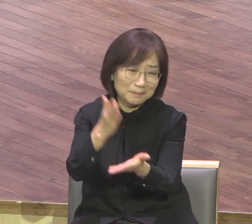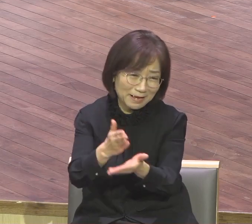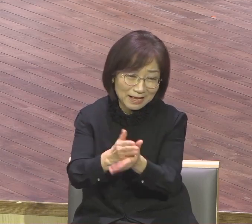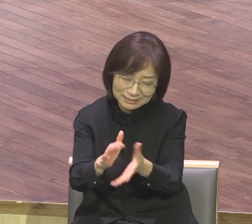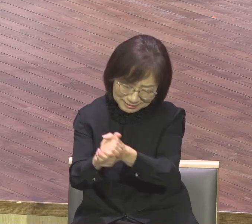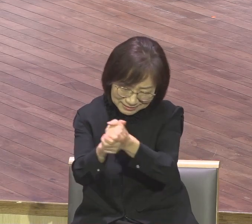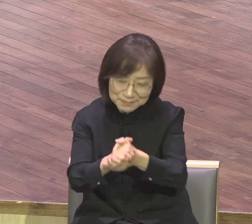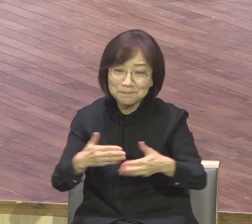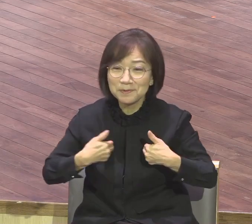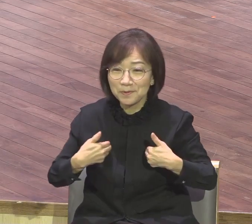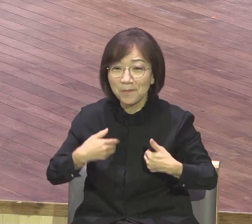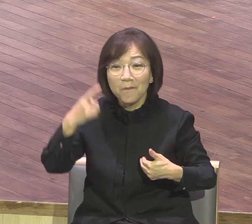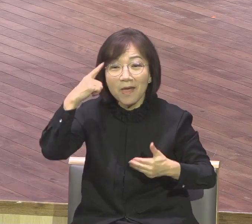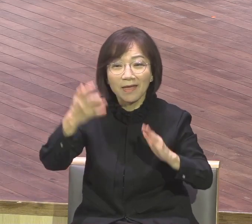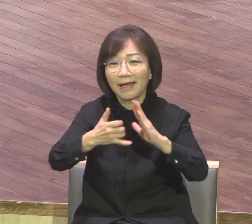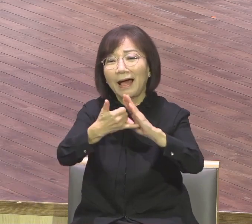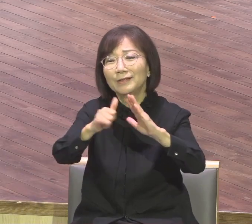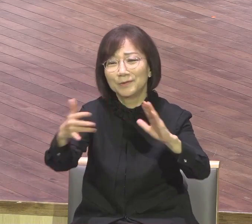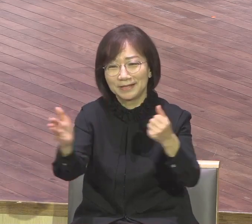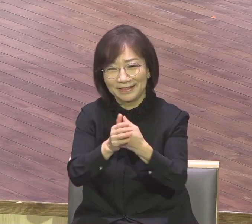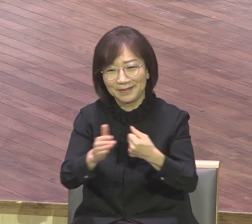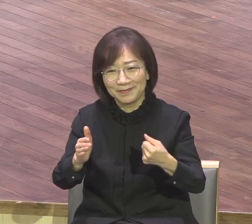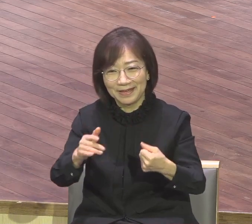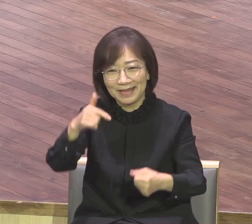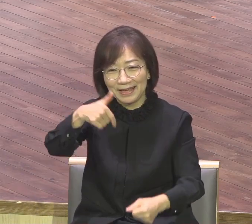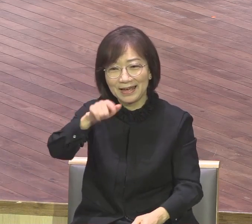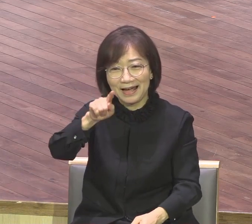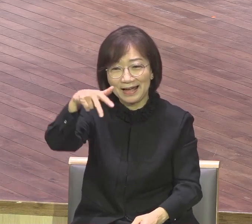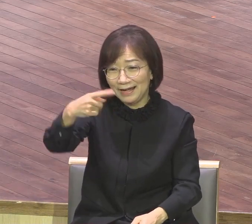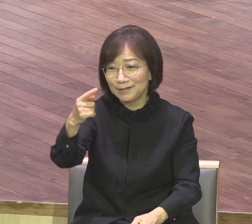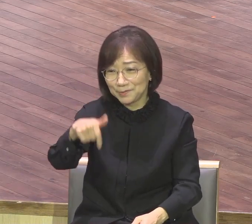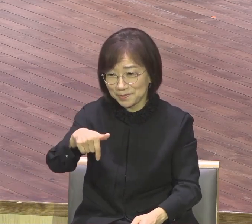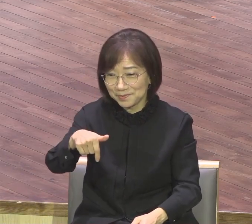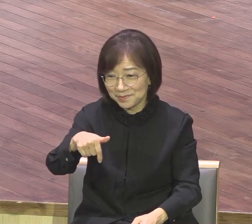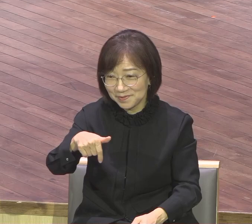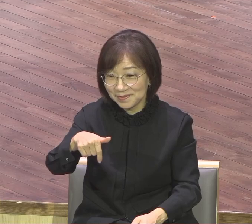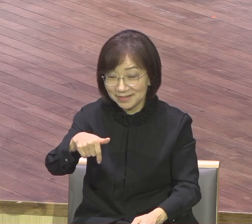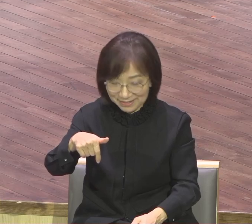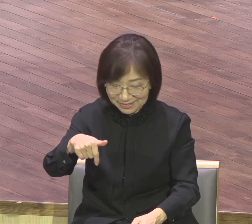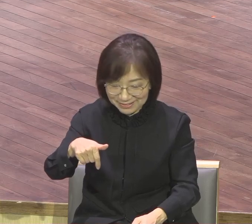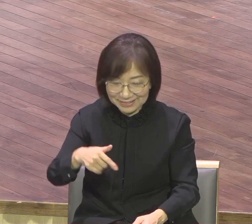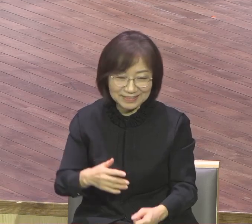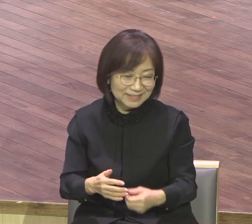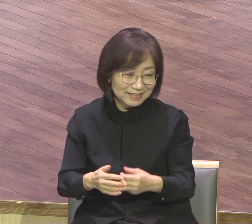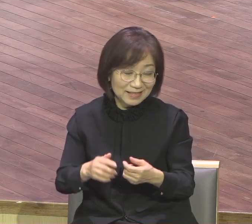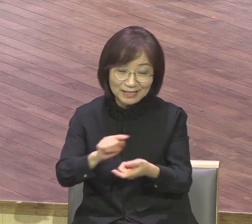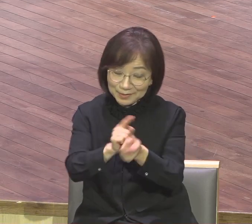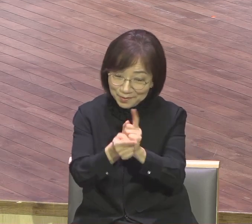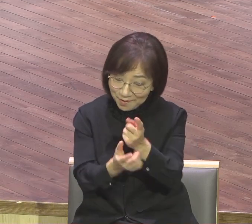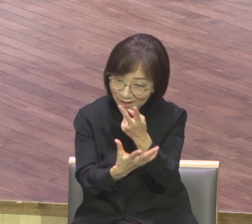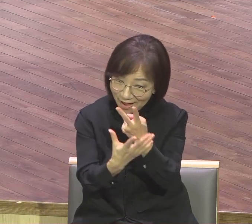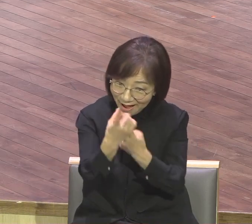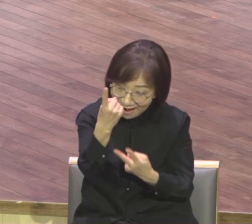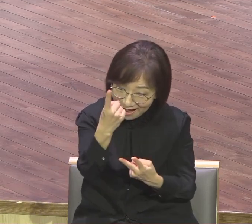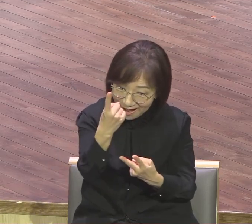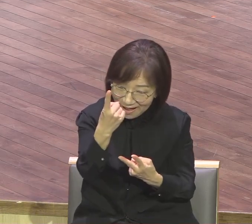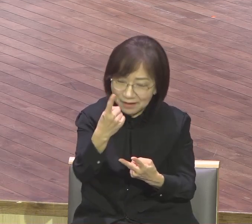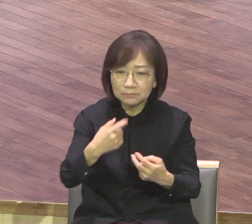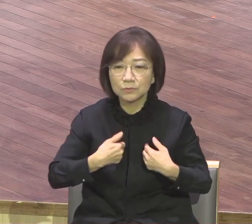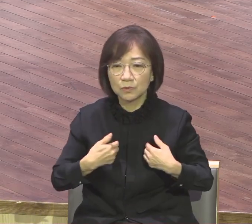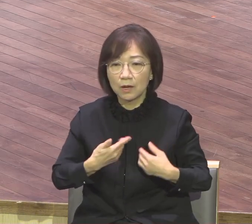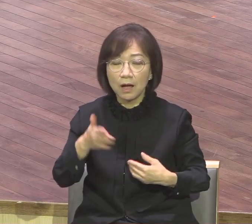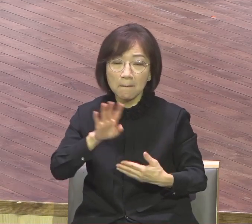친밀한 단어죠. Es una relación muy importante. 그런 관계, 영원 관계 속에 있는 우리가 서로 하나 되지 못한다고